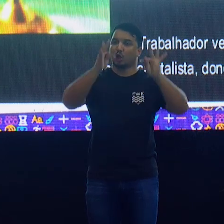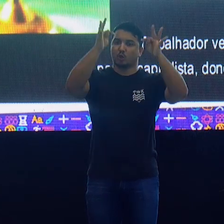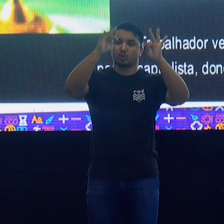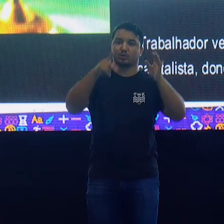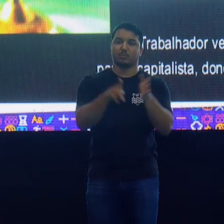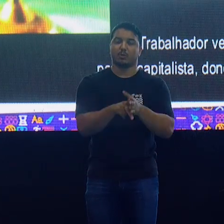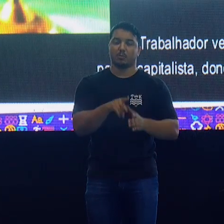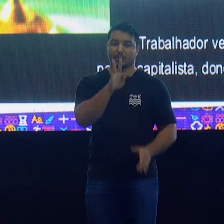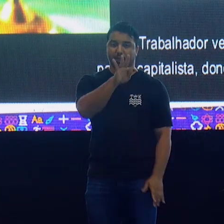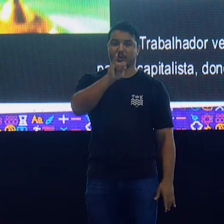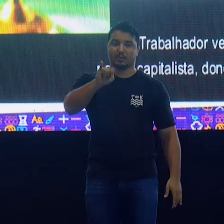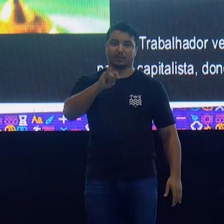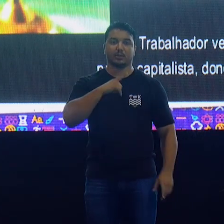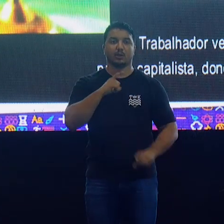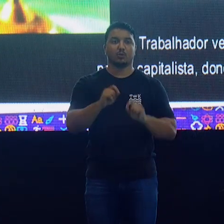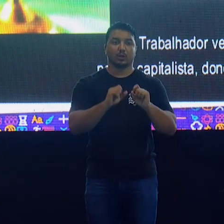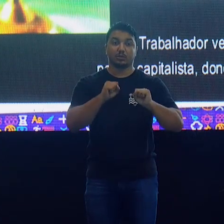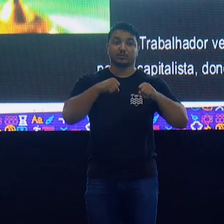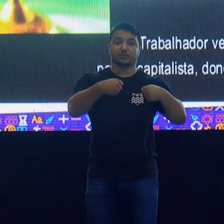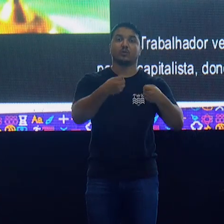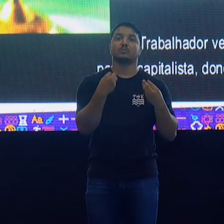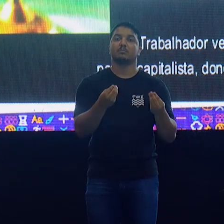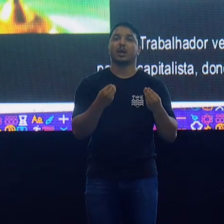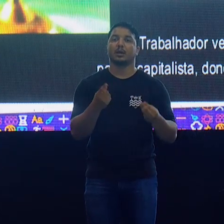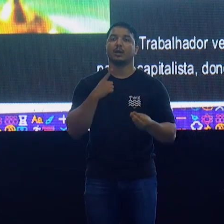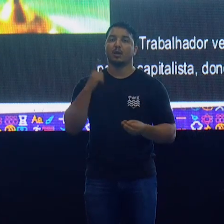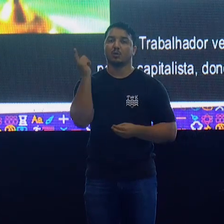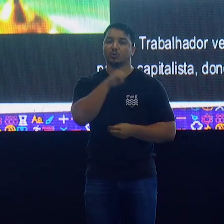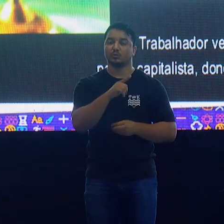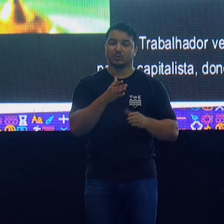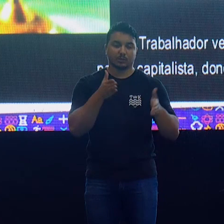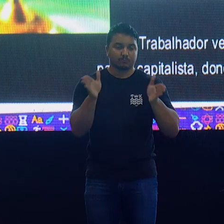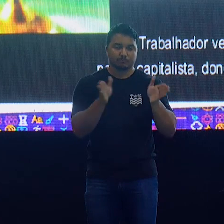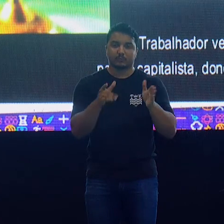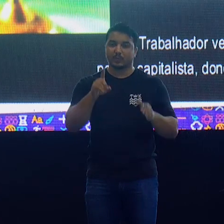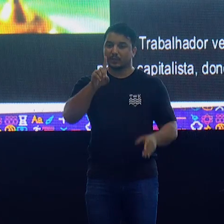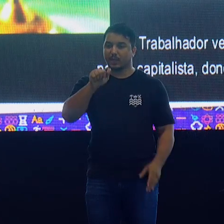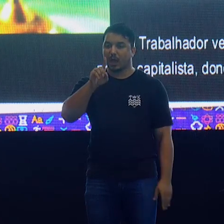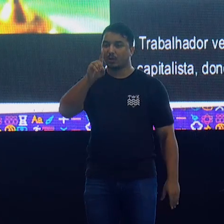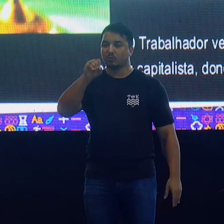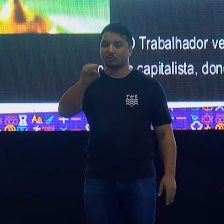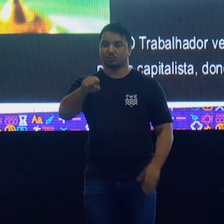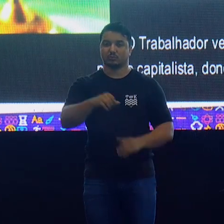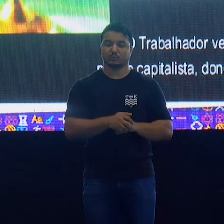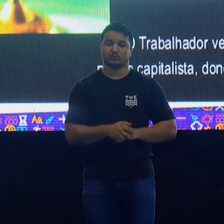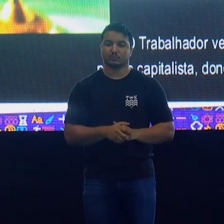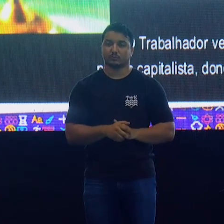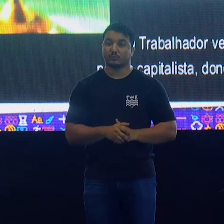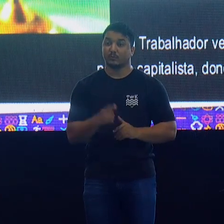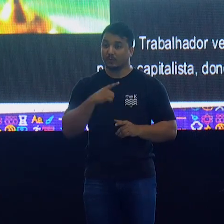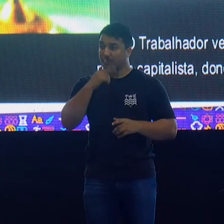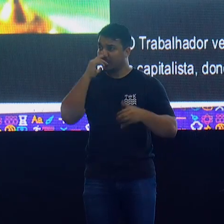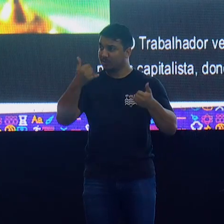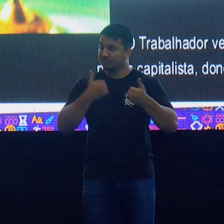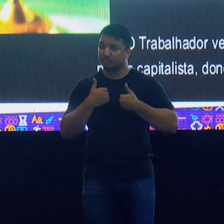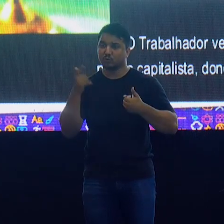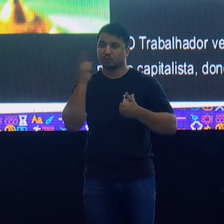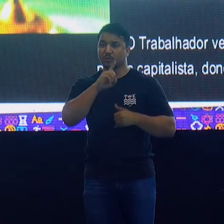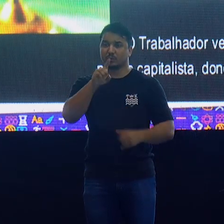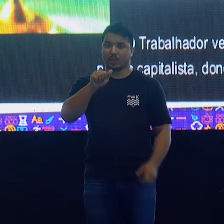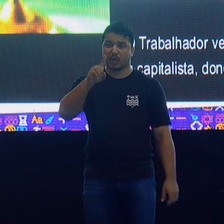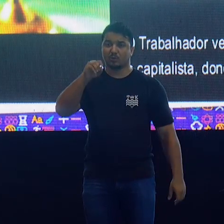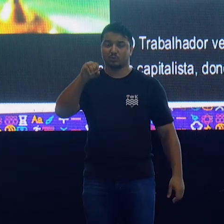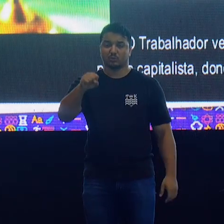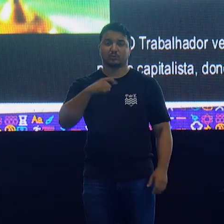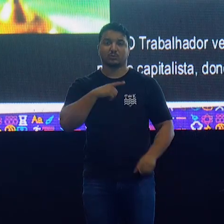da informação, elas se esforçam tanto para ter acesso a dados. Quanto mais dados tem,